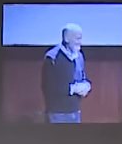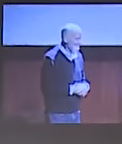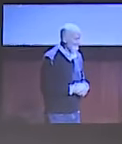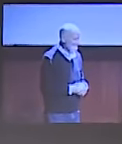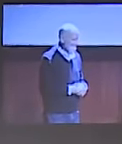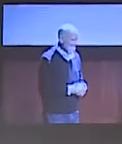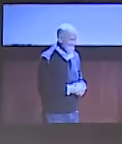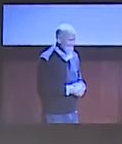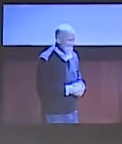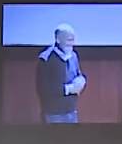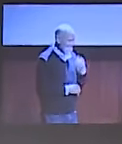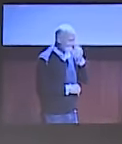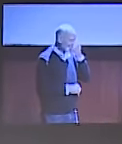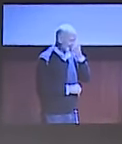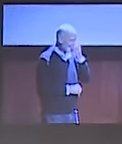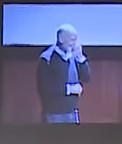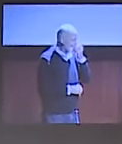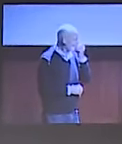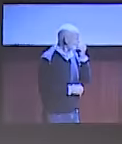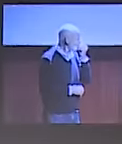Oui, Flora, c'est vous.